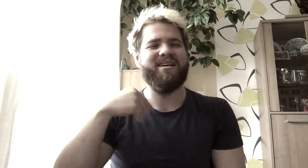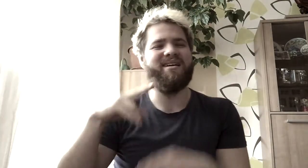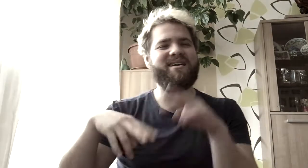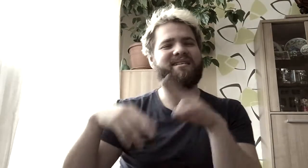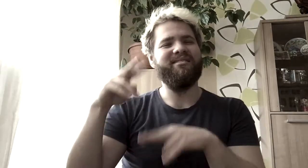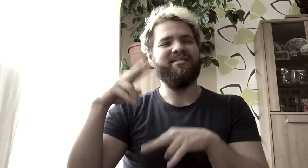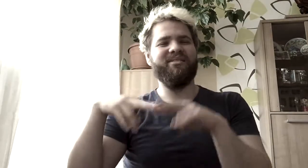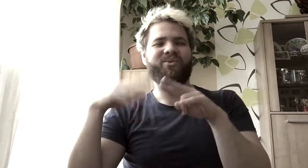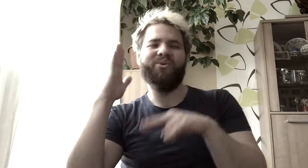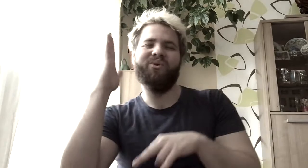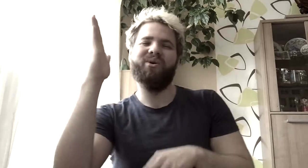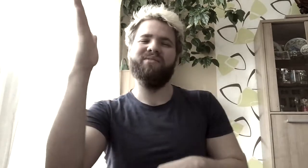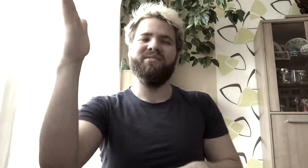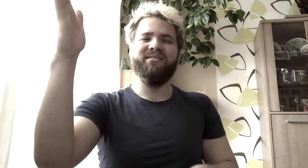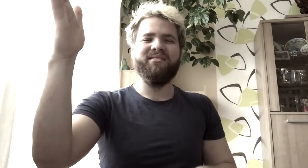We could build a future